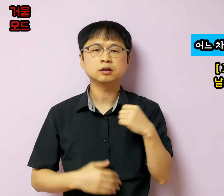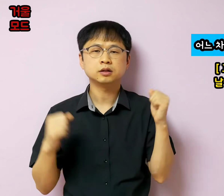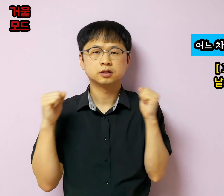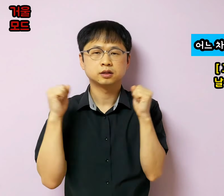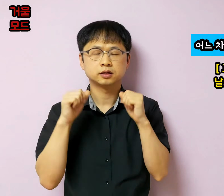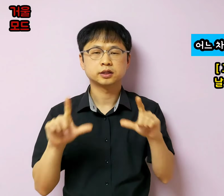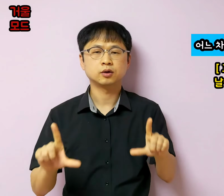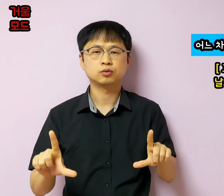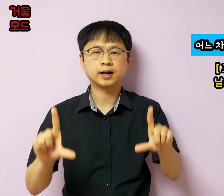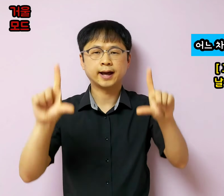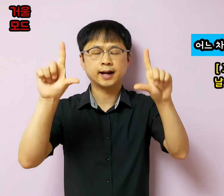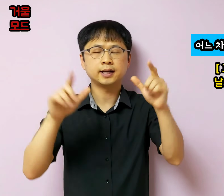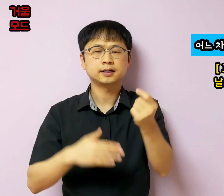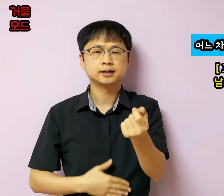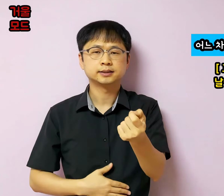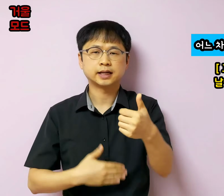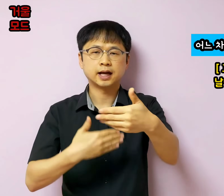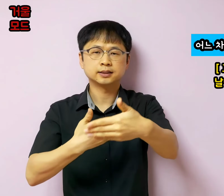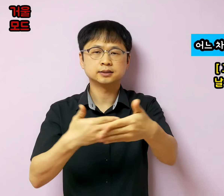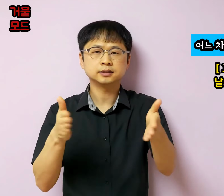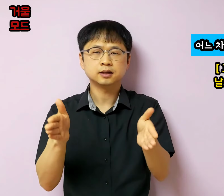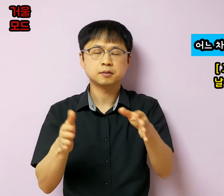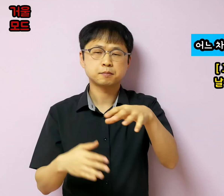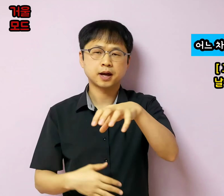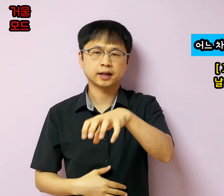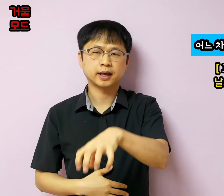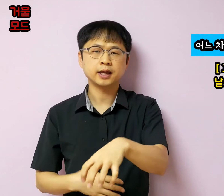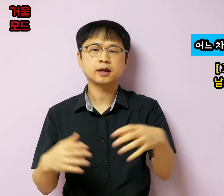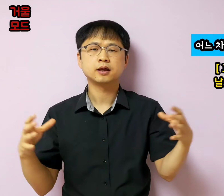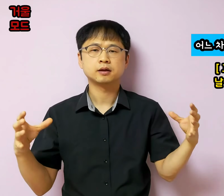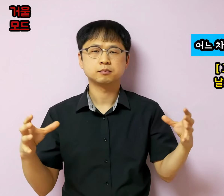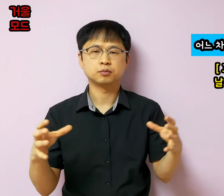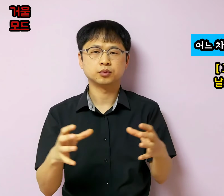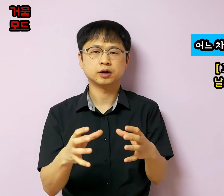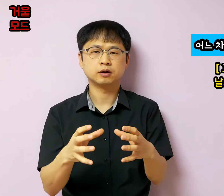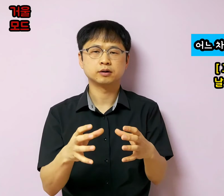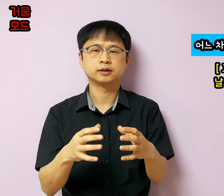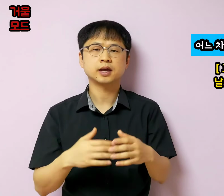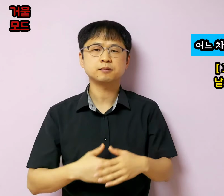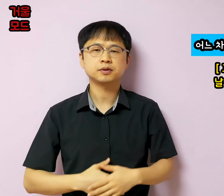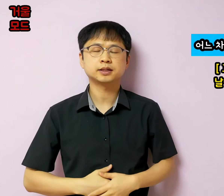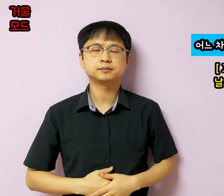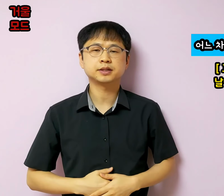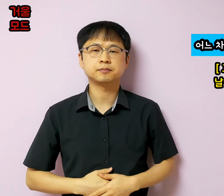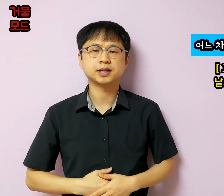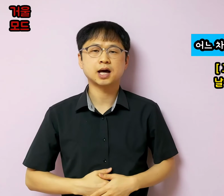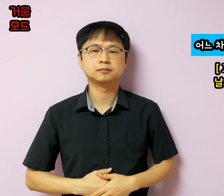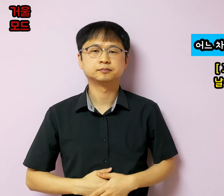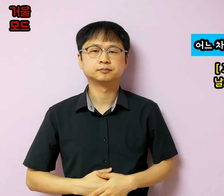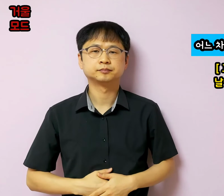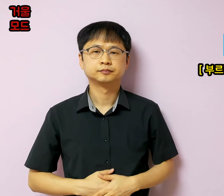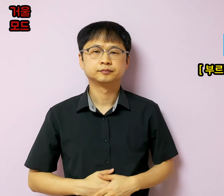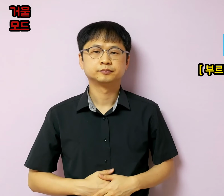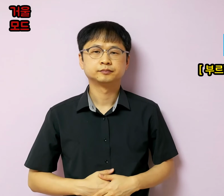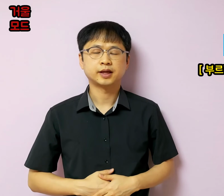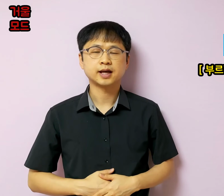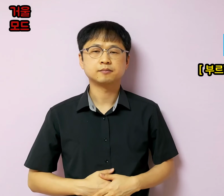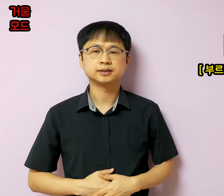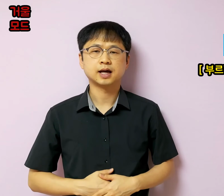없던 겨울날 작은 방에 모여 이렇게 표현하시면 됩니다. 네, 다음